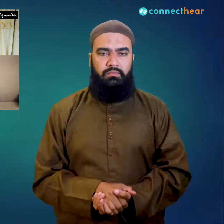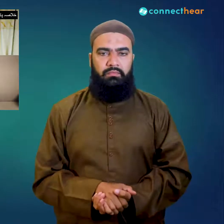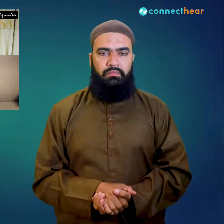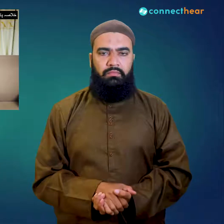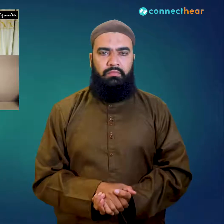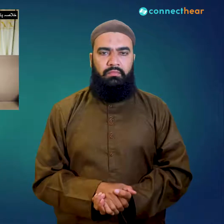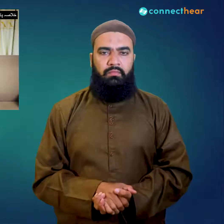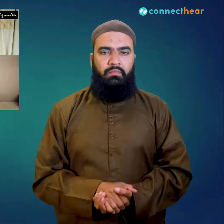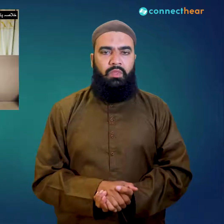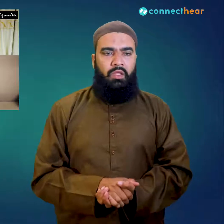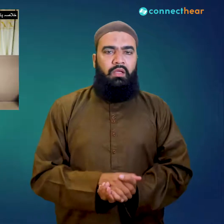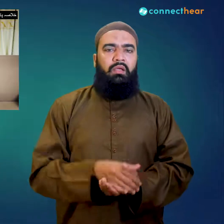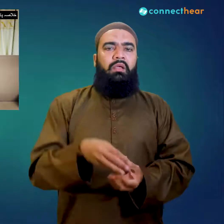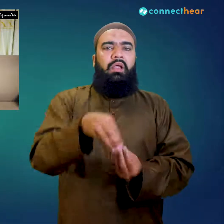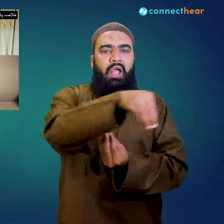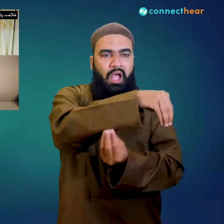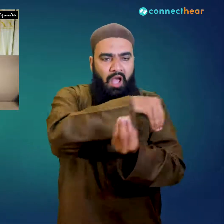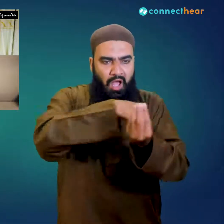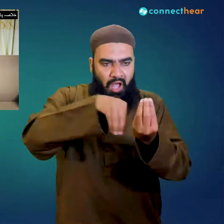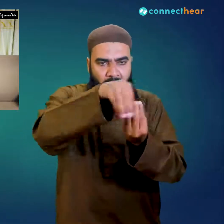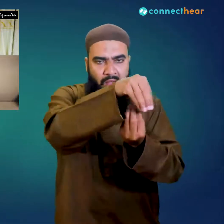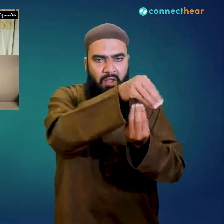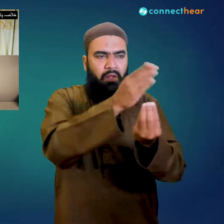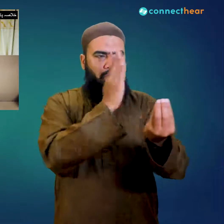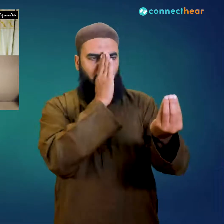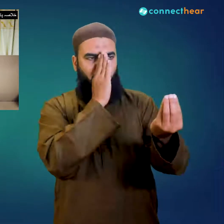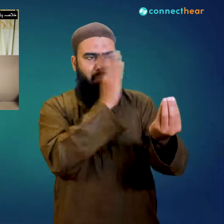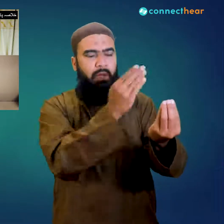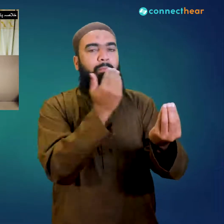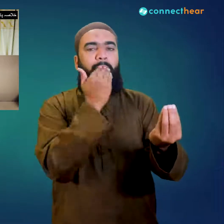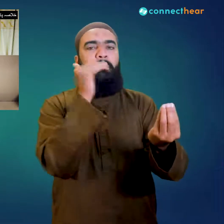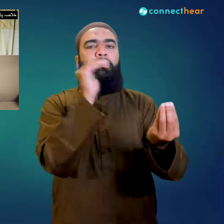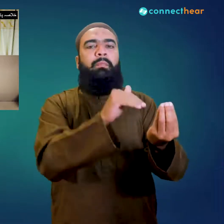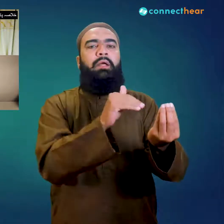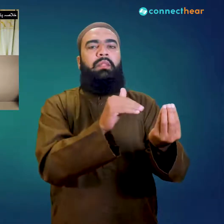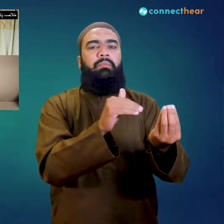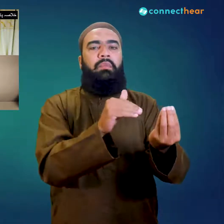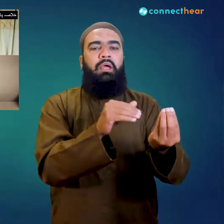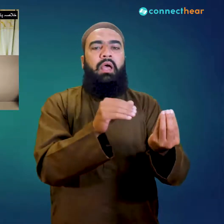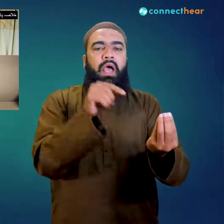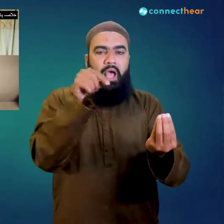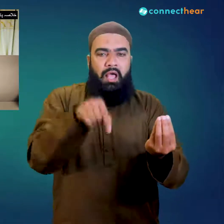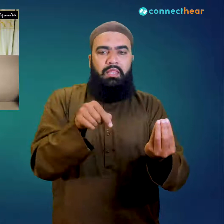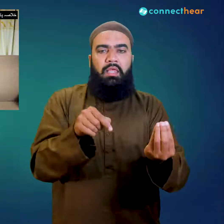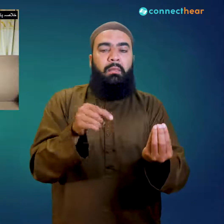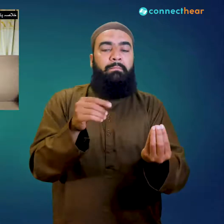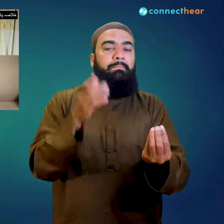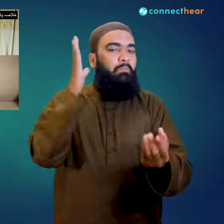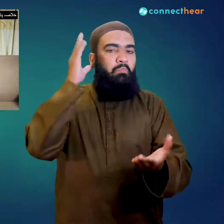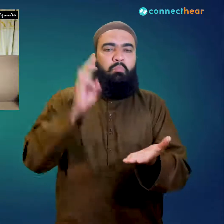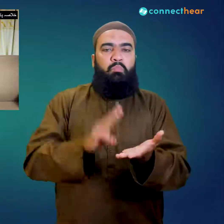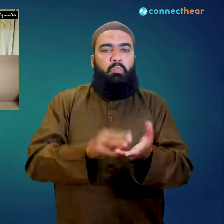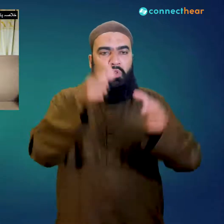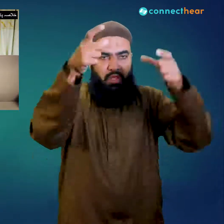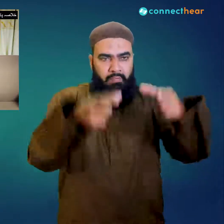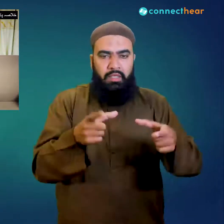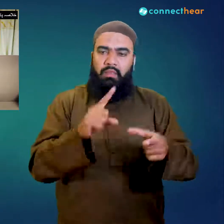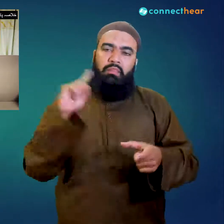اللَّهِ، تو ایک کعبے کا اور ایک سمت کا متعین ہو جانا اللہ رب العزت کی حکمت